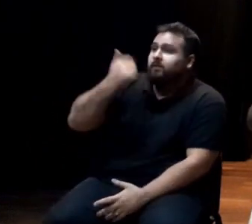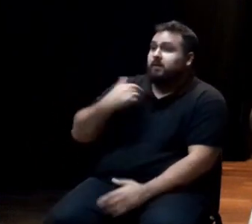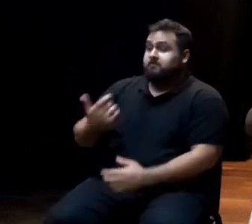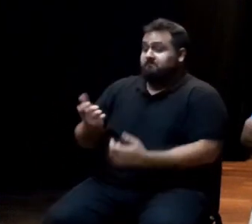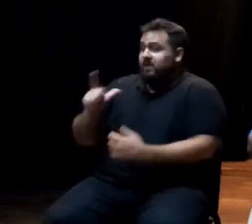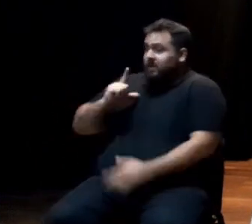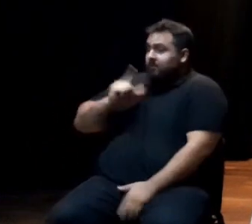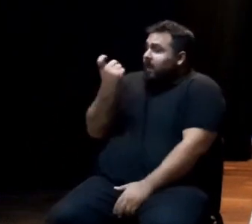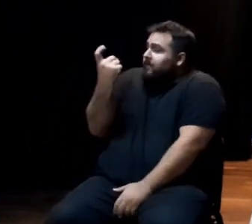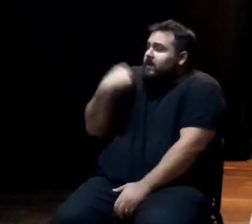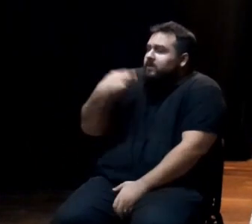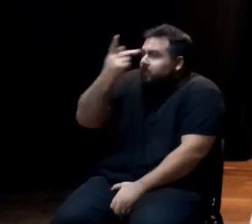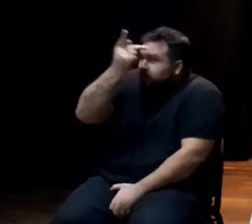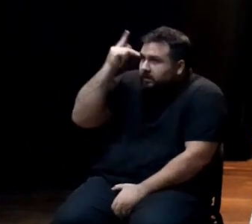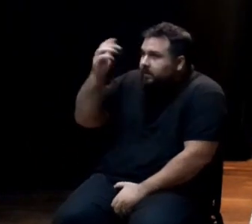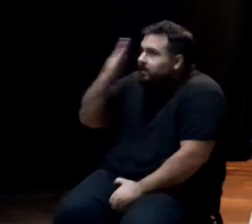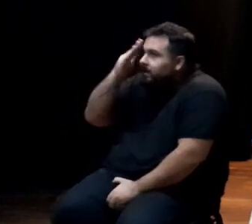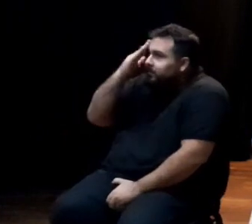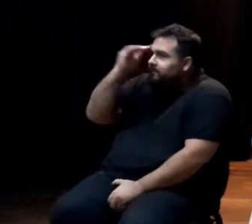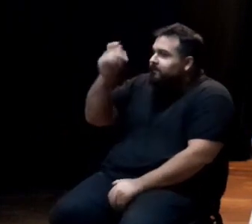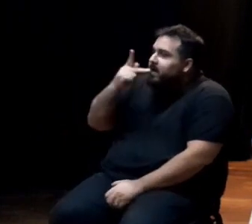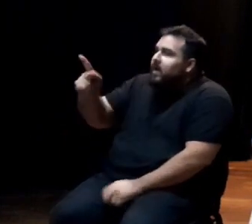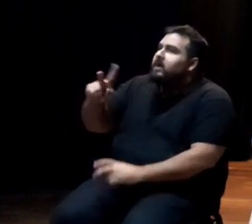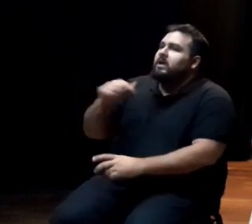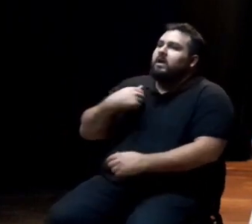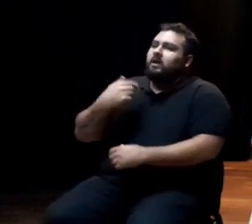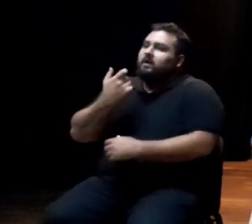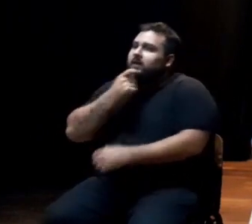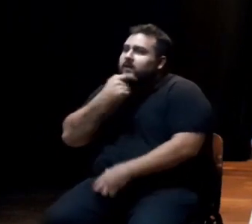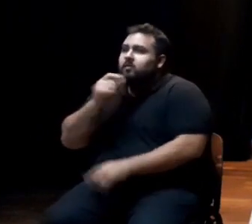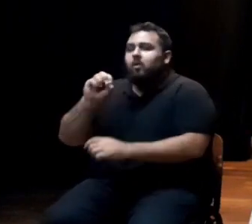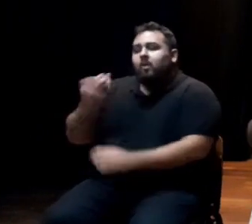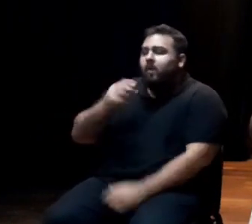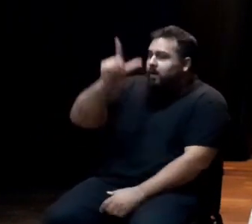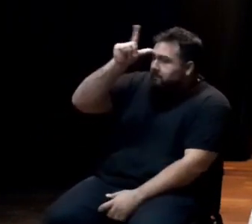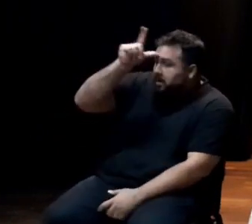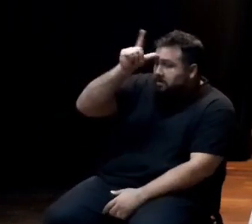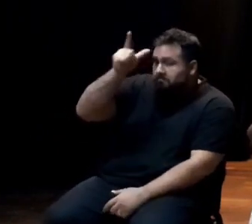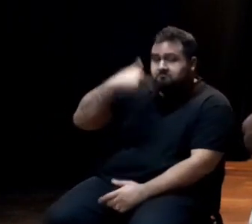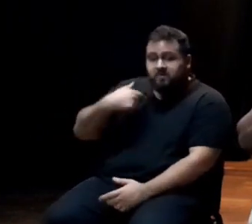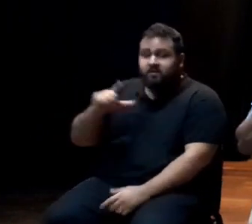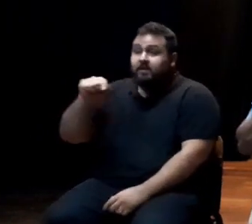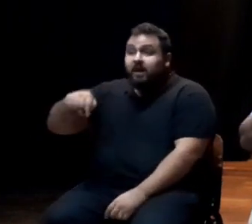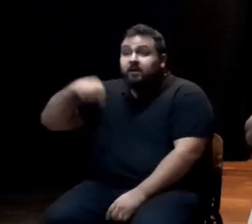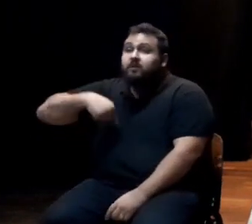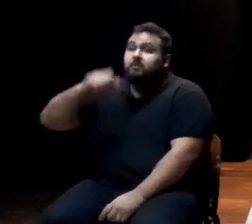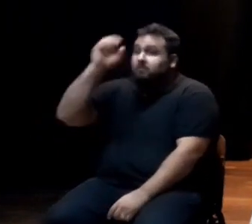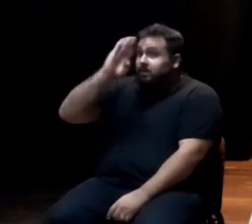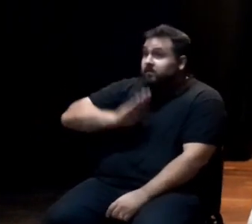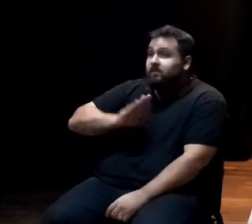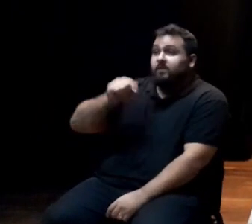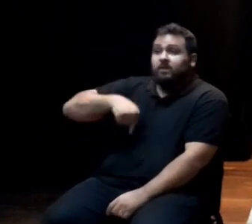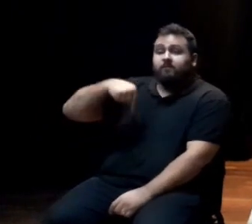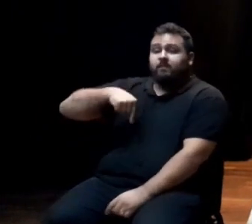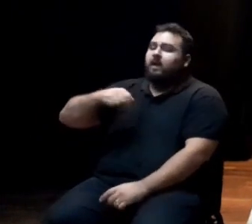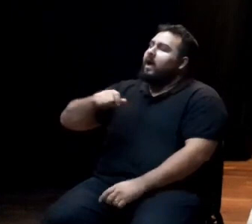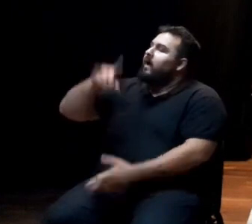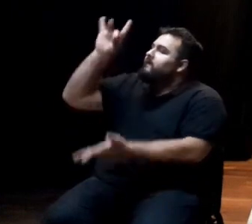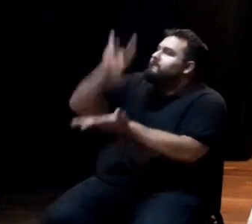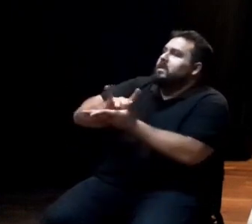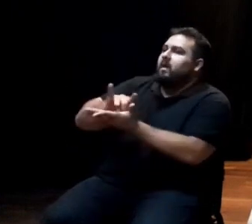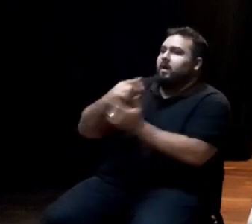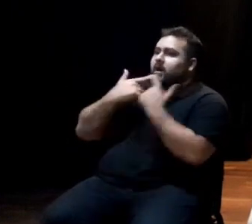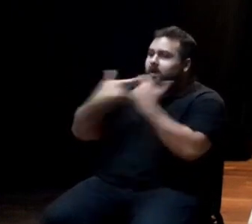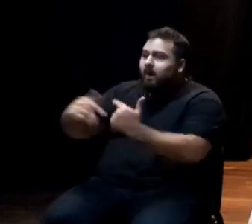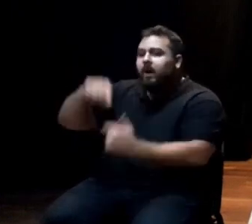falar inglês, francês, alemão, interpretar, porque o teatro é brasileiro. Não tem como. Se você está no Brasil, a língua oficial vai ser brasileira. Né?